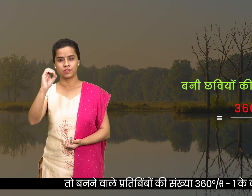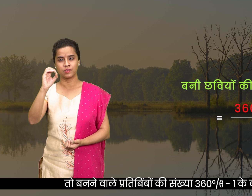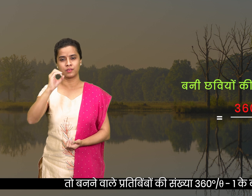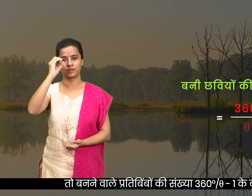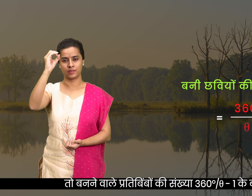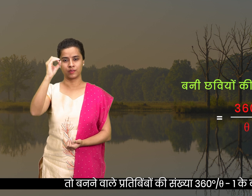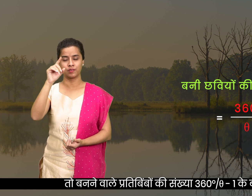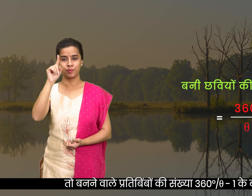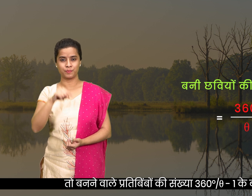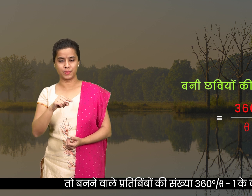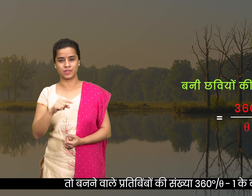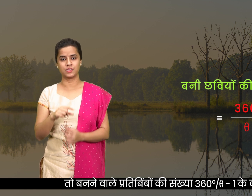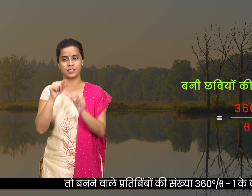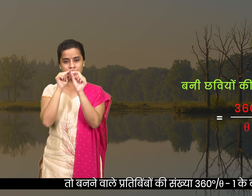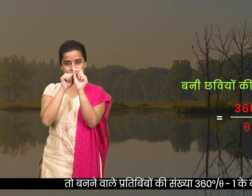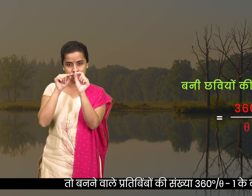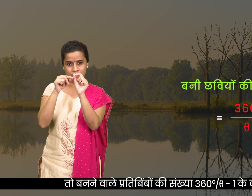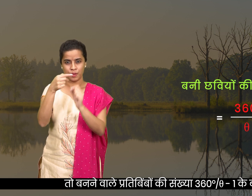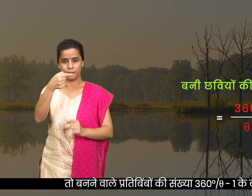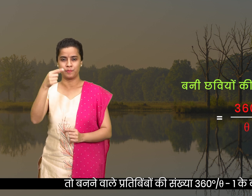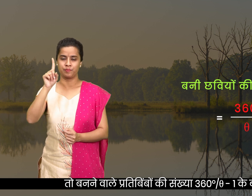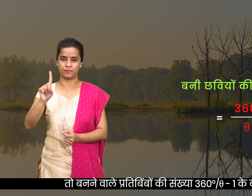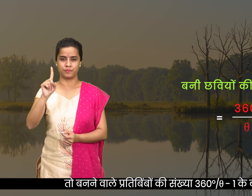0-1 के बराबर होती है।